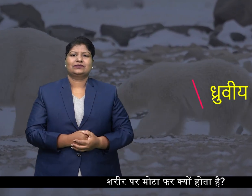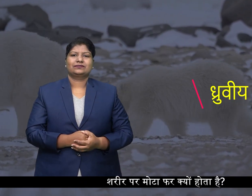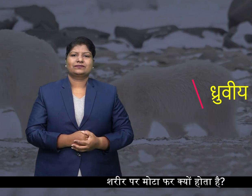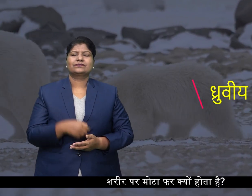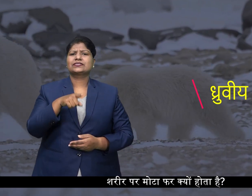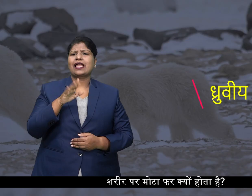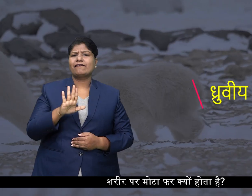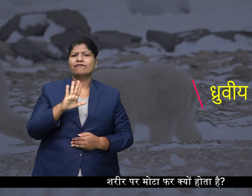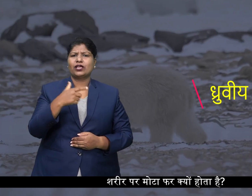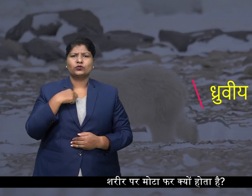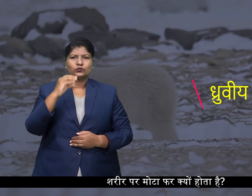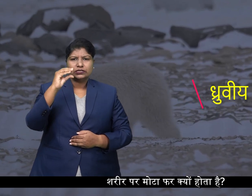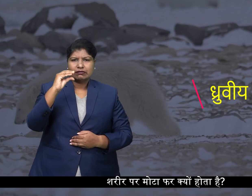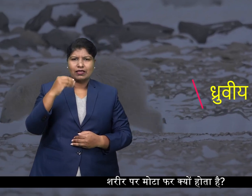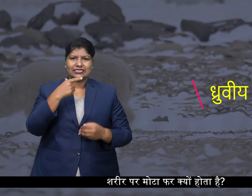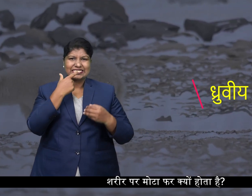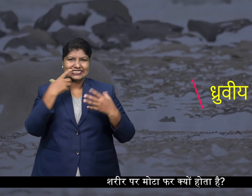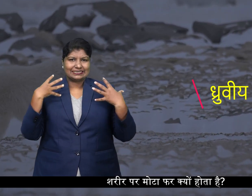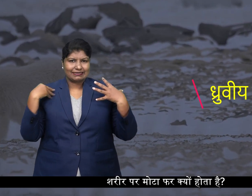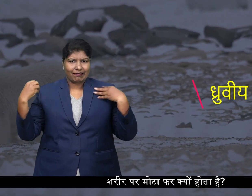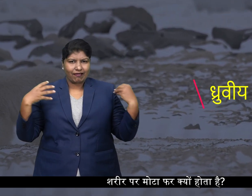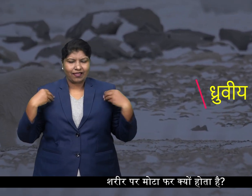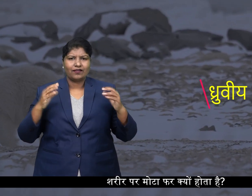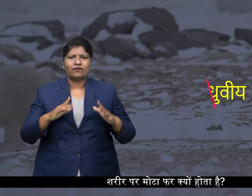शरीर पर मोटा फर क्यों होता है?